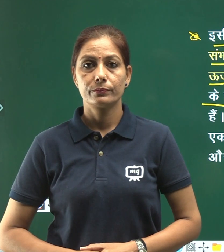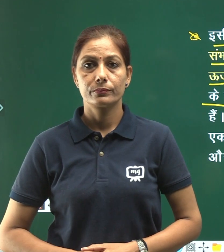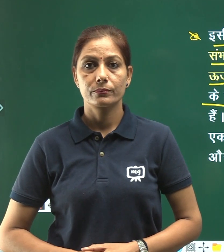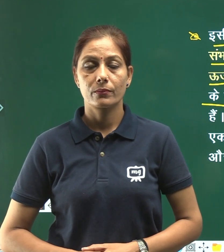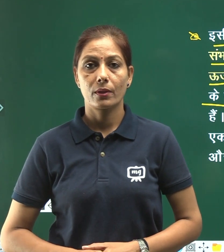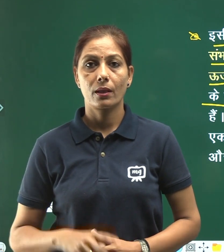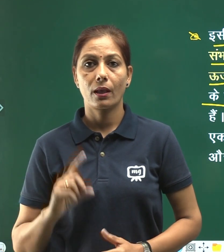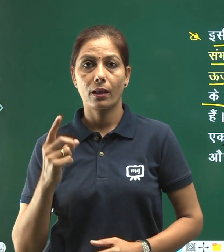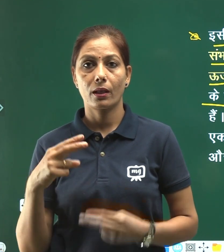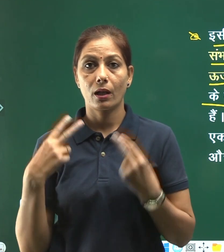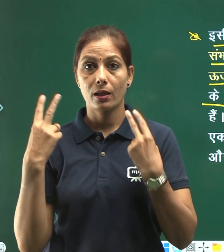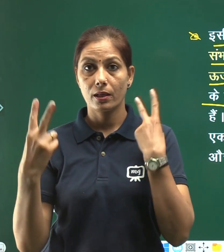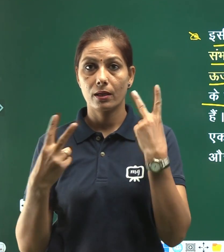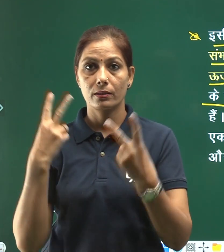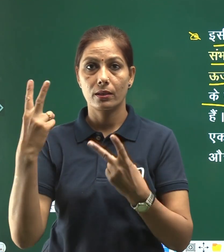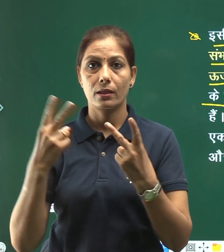एक यात्रा है